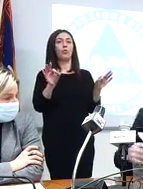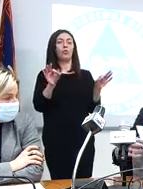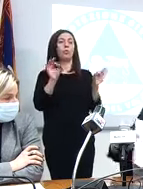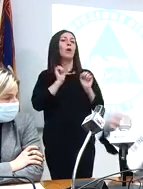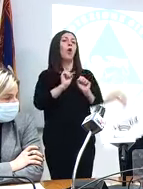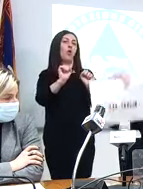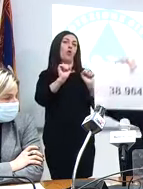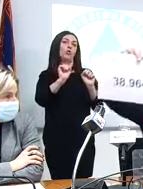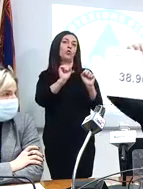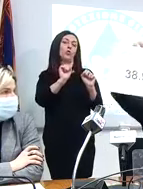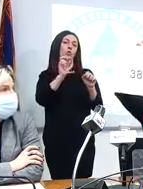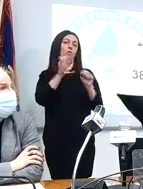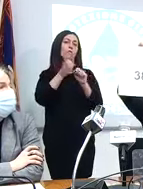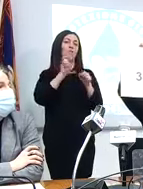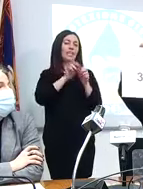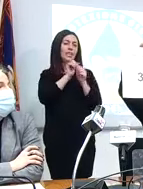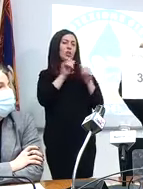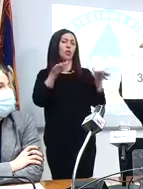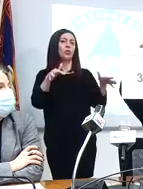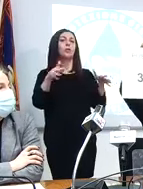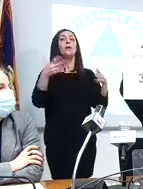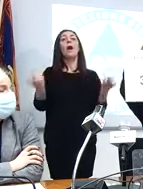I positivi ad oggi sono